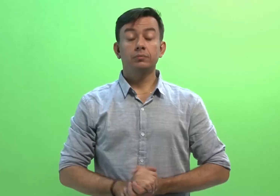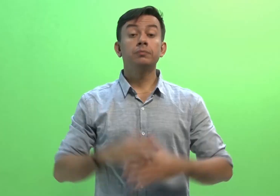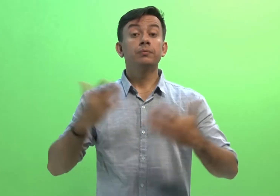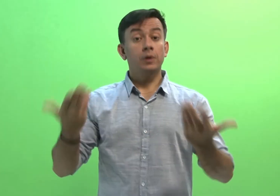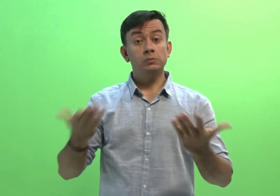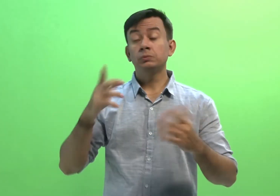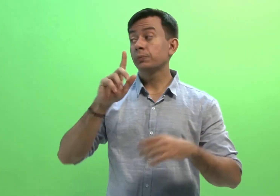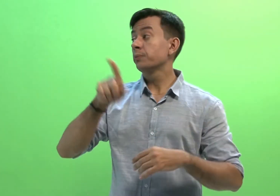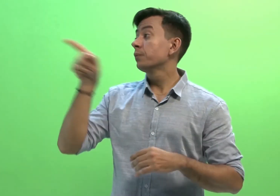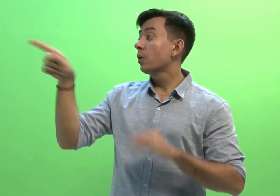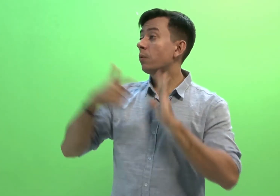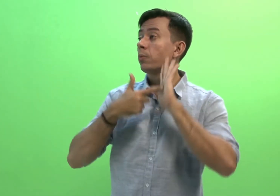Então,